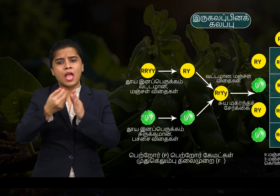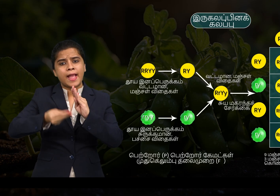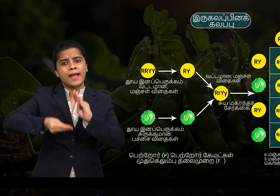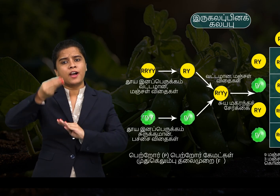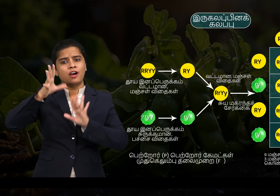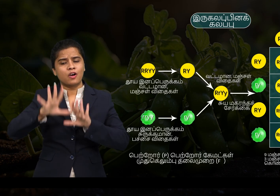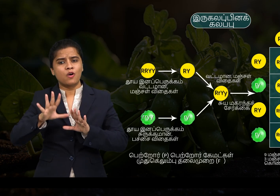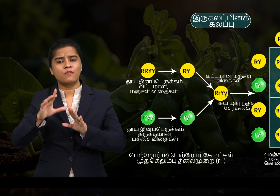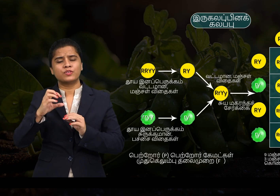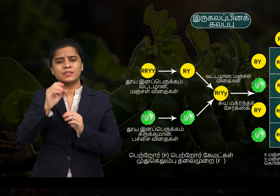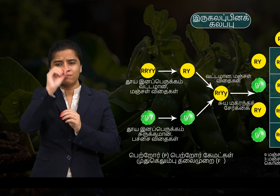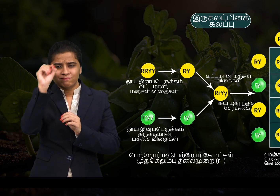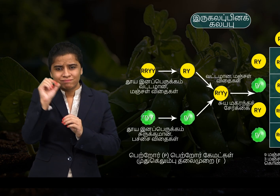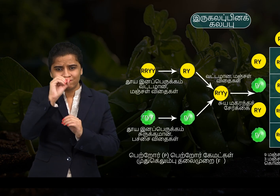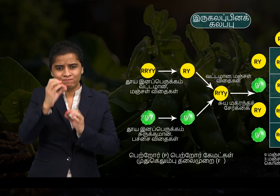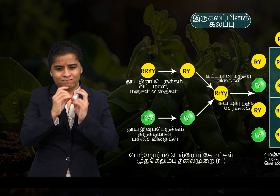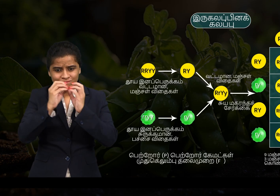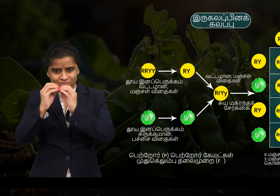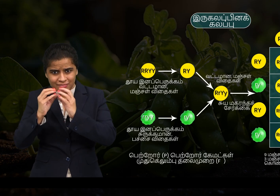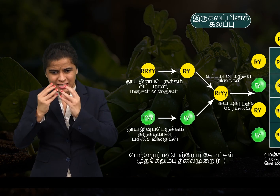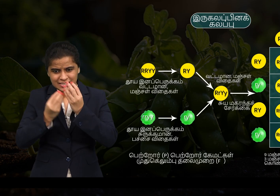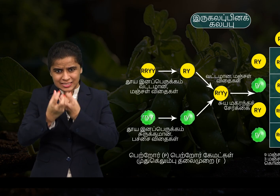ஆதிக்கம் செலுத்துவதாக முடிவு செய்யப்பட்டது.